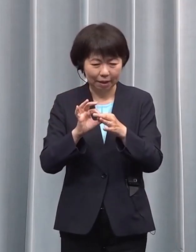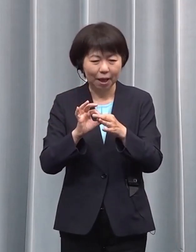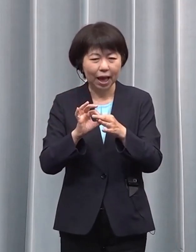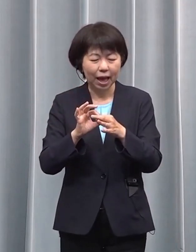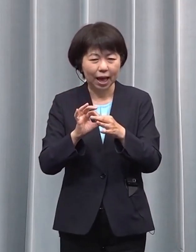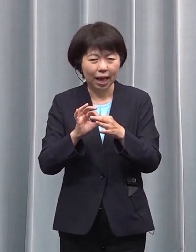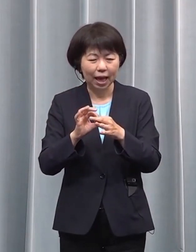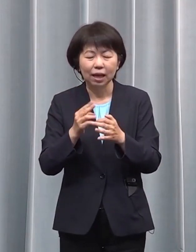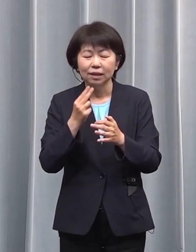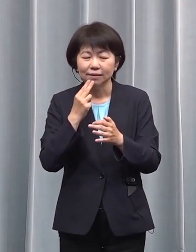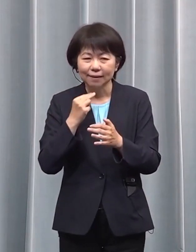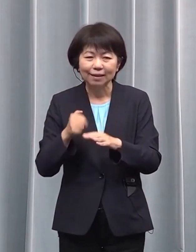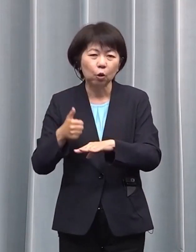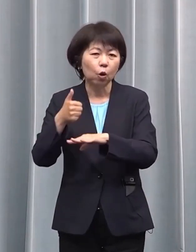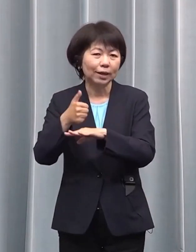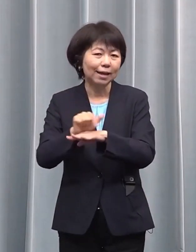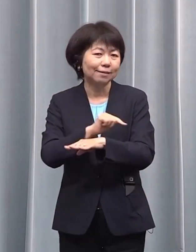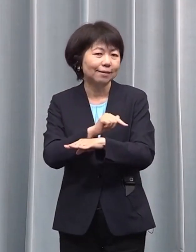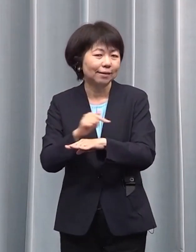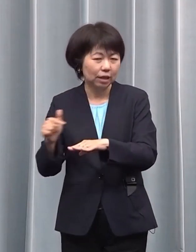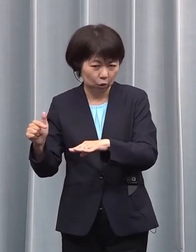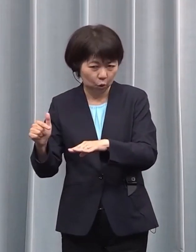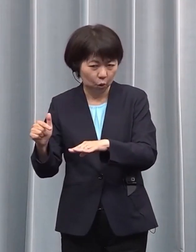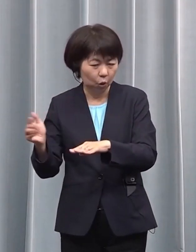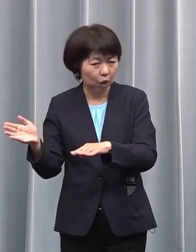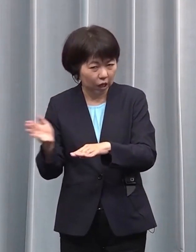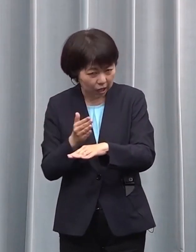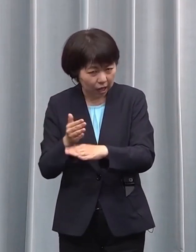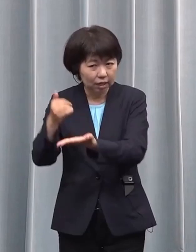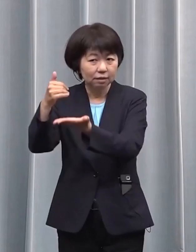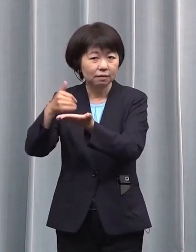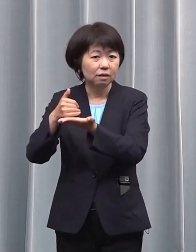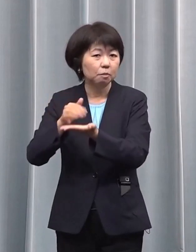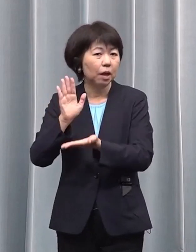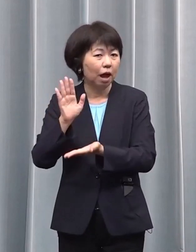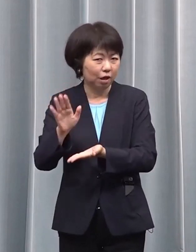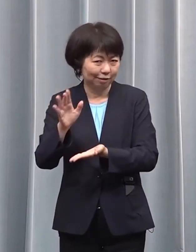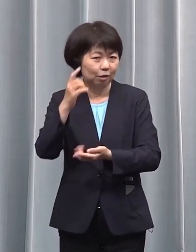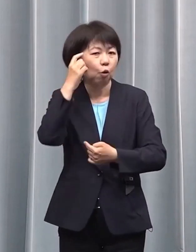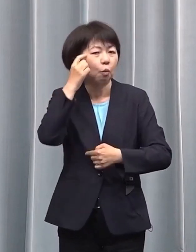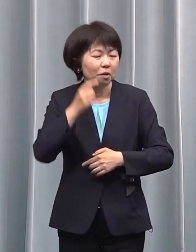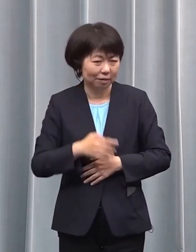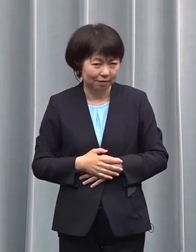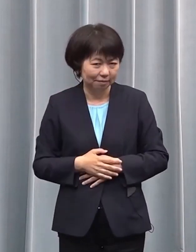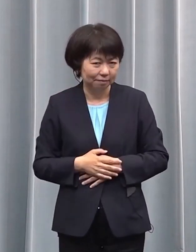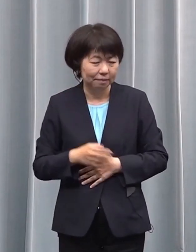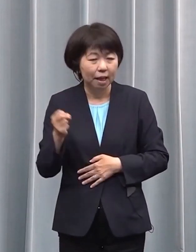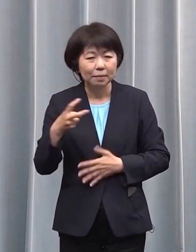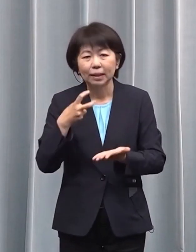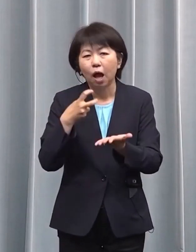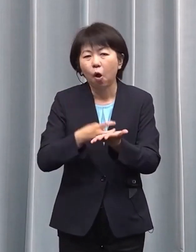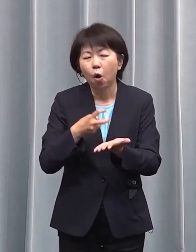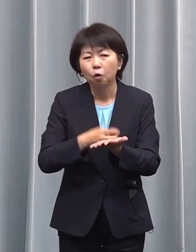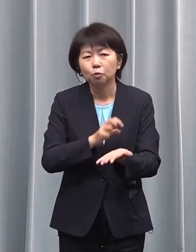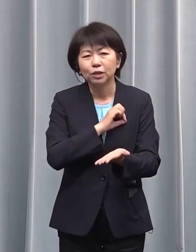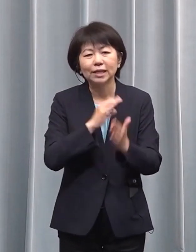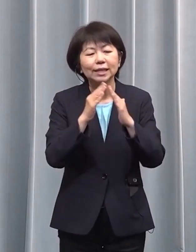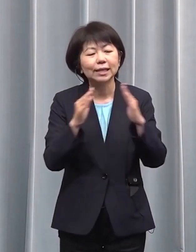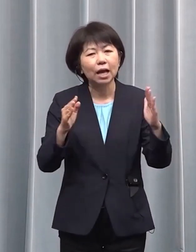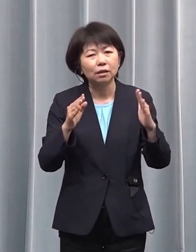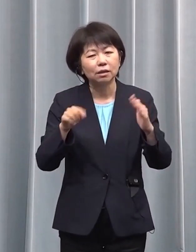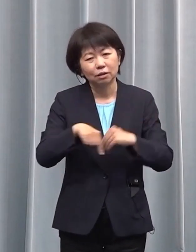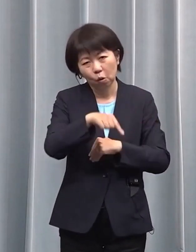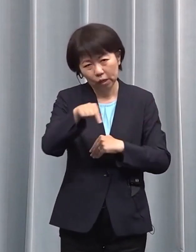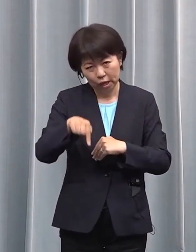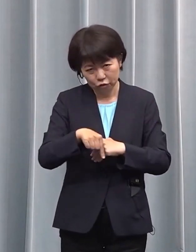をはじめ法務省の方から説明があった通りかと思います。加えまして法務省、法務委員会における発言、